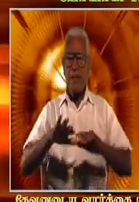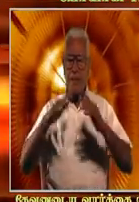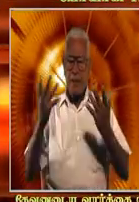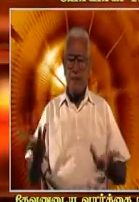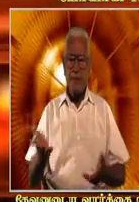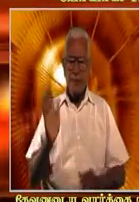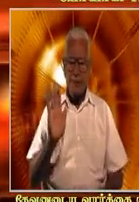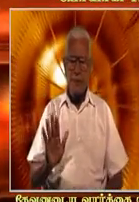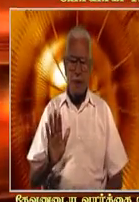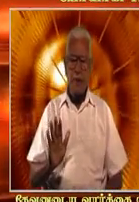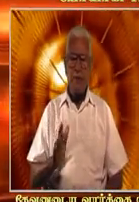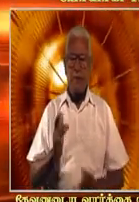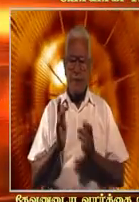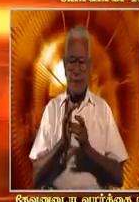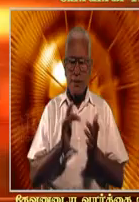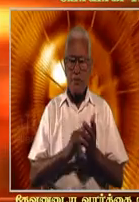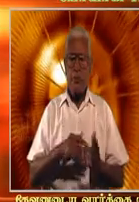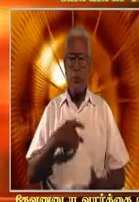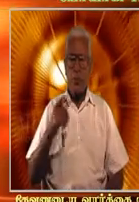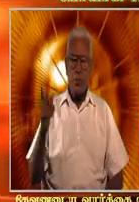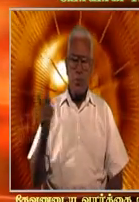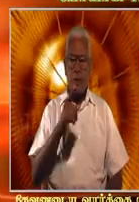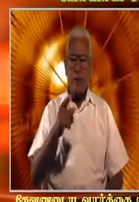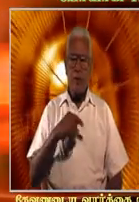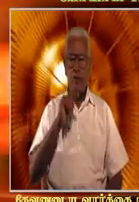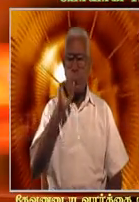அப்படியில்லாத் இருந்தால் நான் உங்களு οை pronunciationு சொல்ல இறுப்பேன்